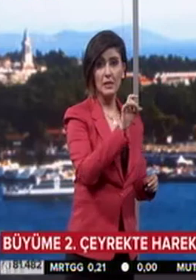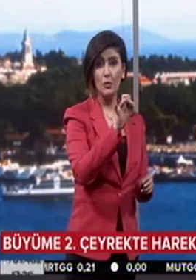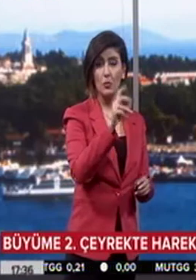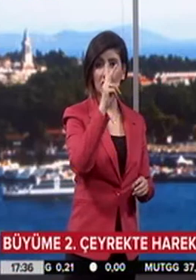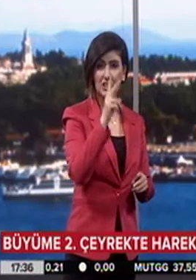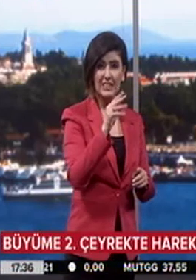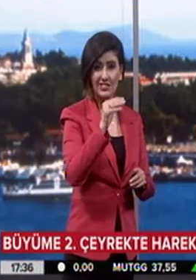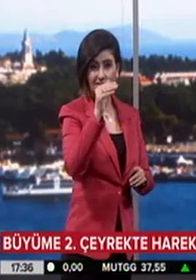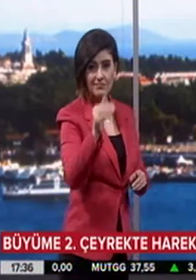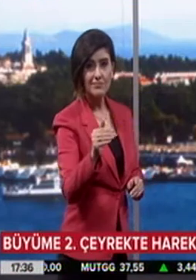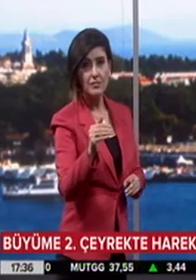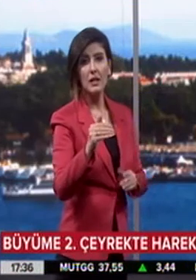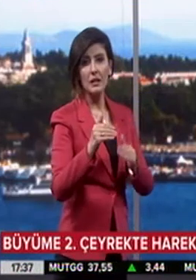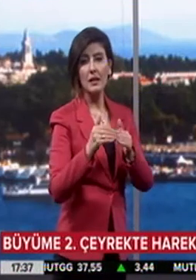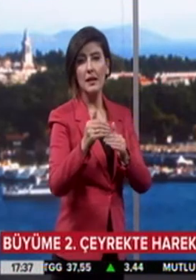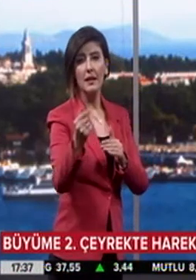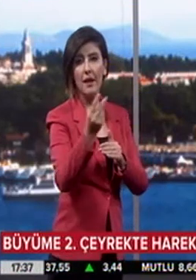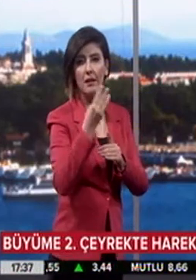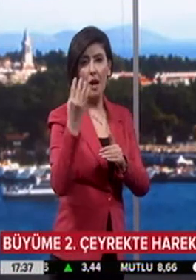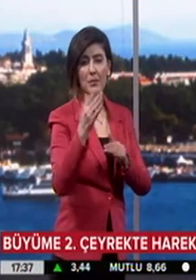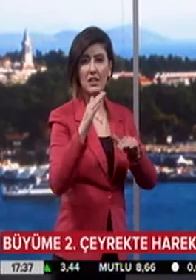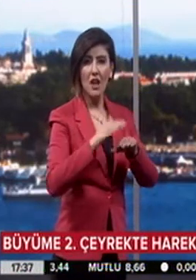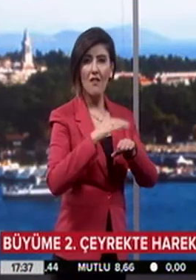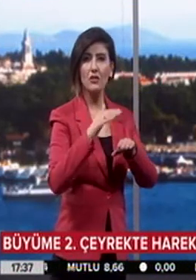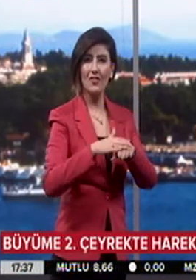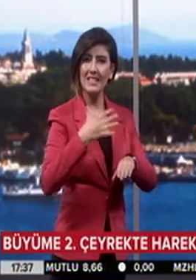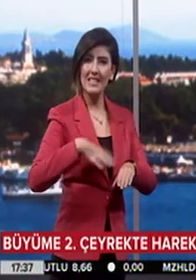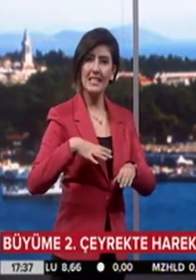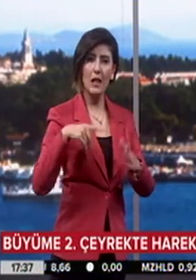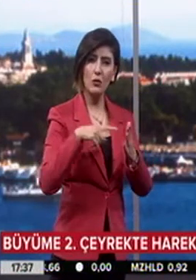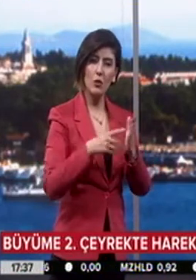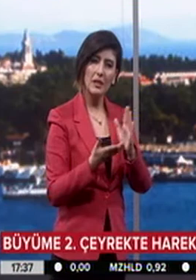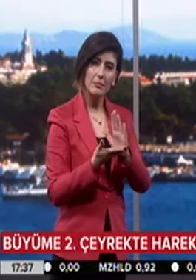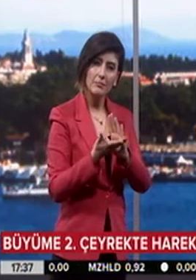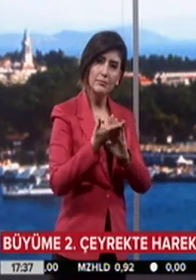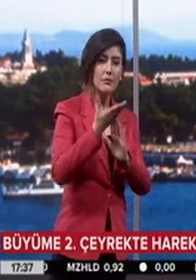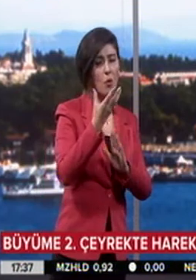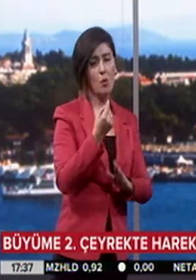ikinci çeyreğinden itibaren ise rakamların yavaş yavaş istenilen noktaya hareketleneceğini söyledi.